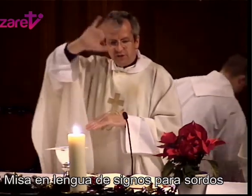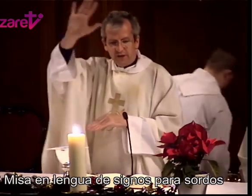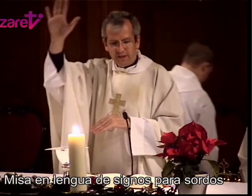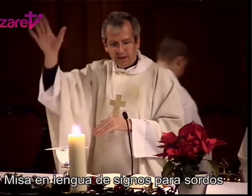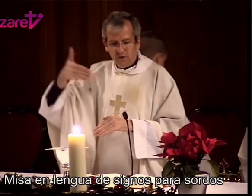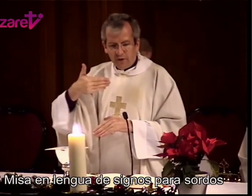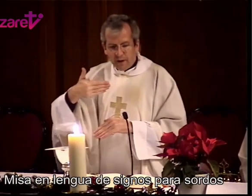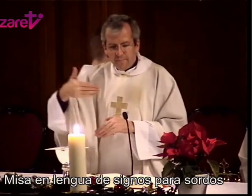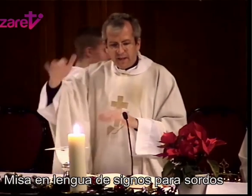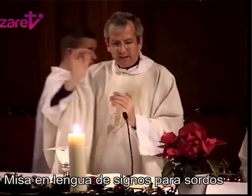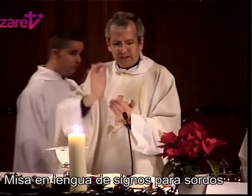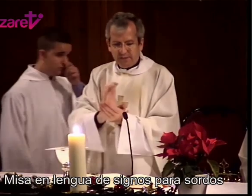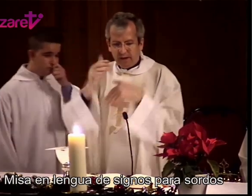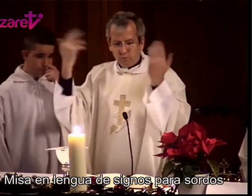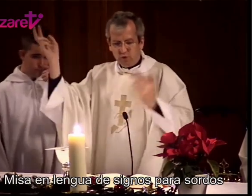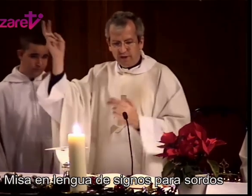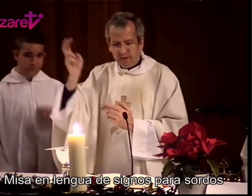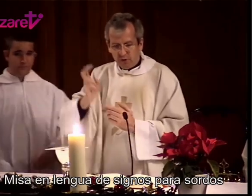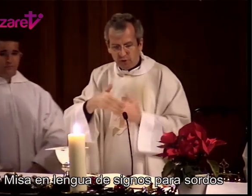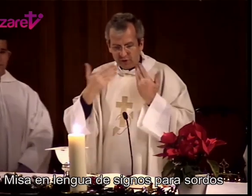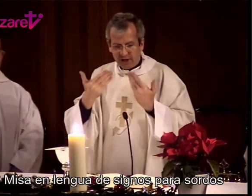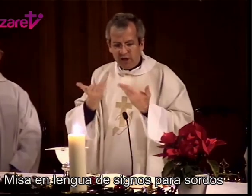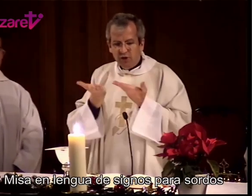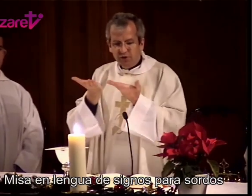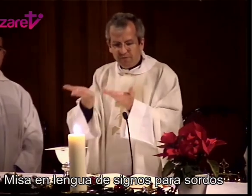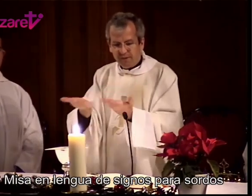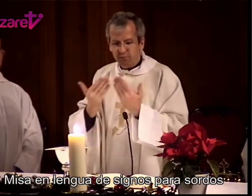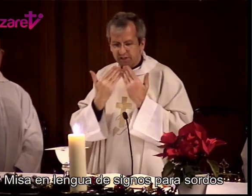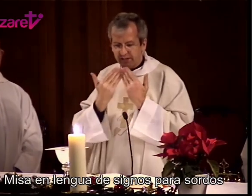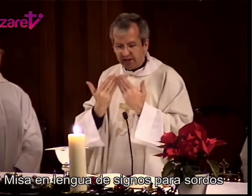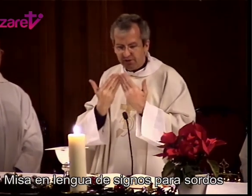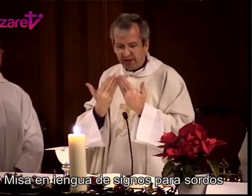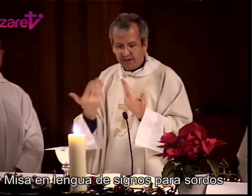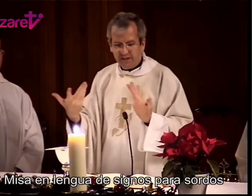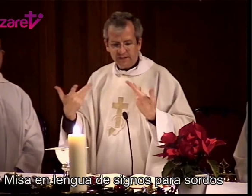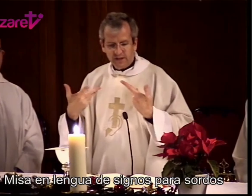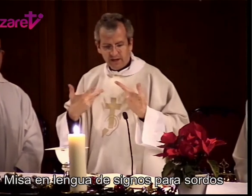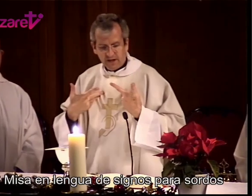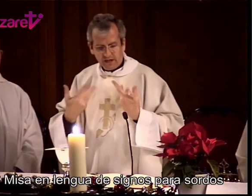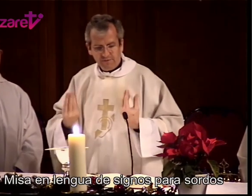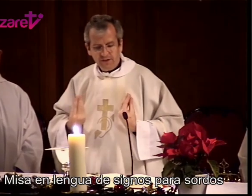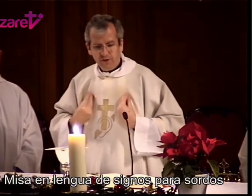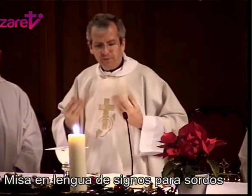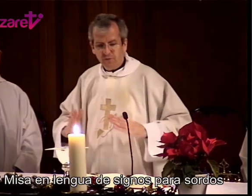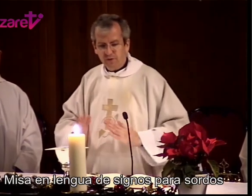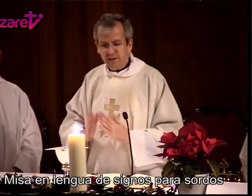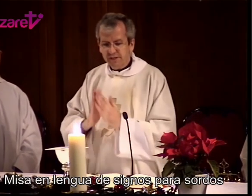al cielo, mientras esperamos su venida gloriosa, te ofrecemos en esta acción de gracias el sacrificio vivo y